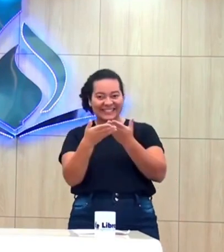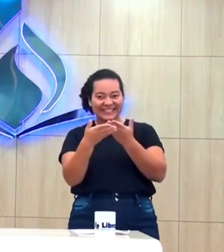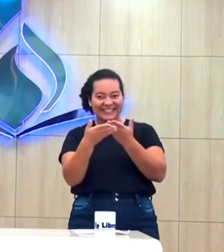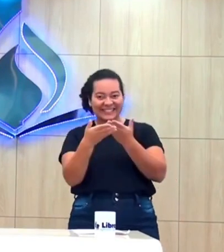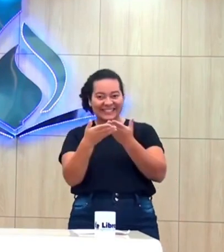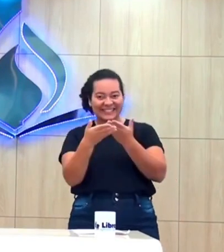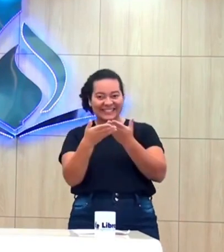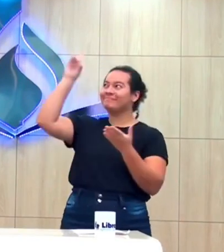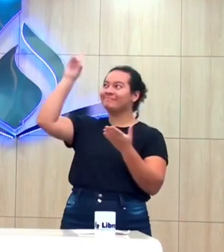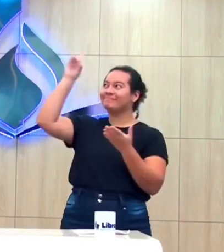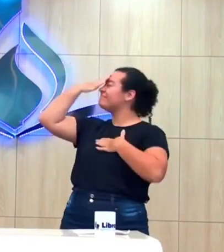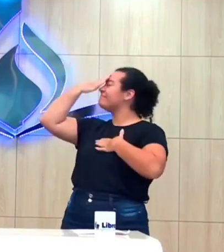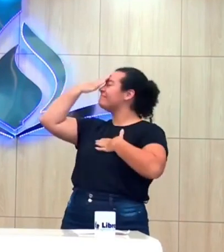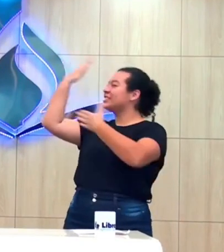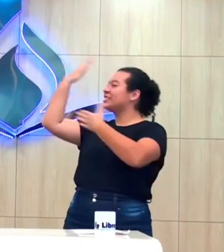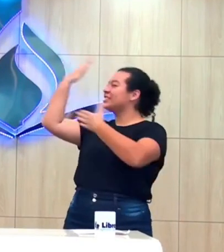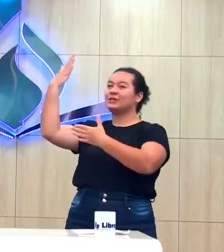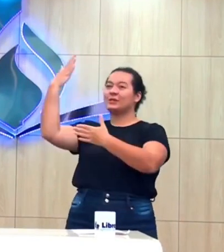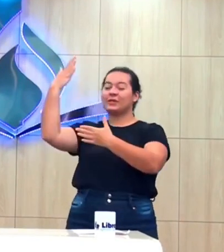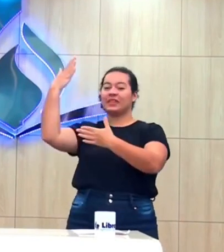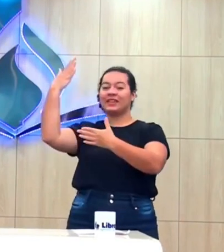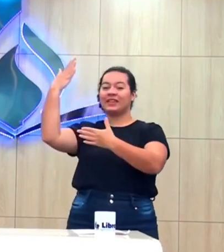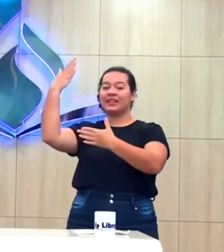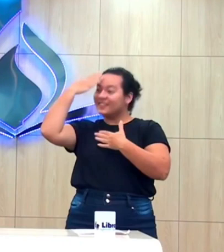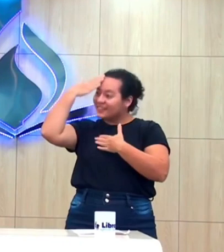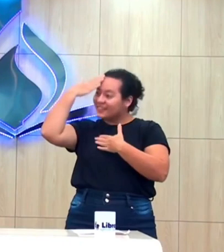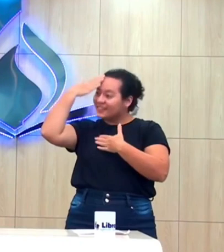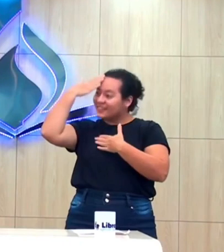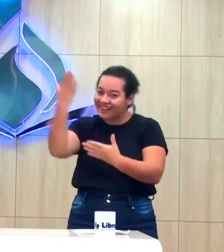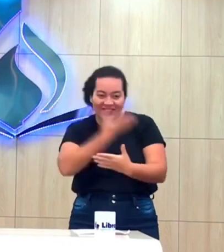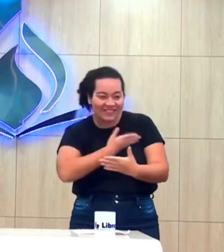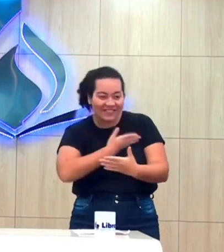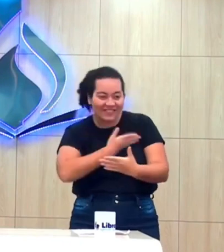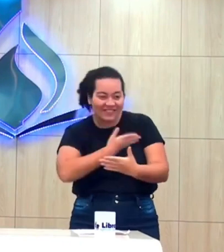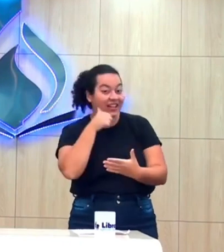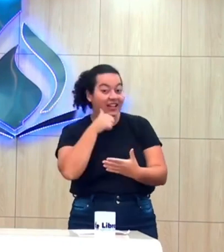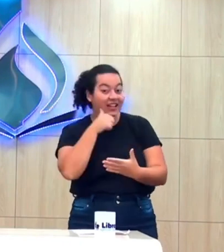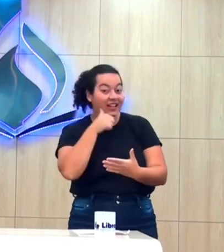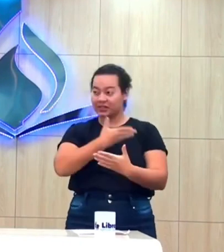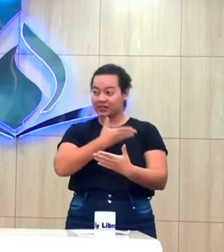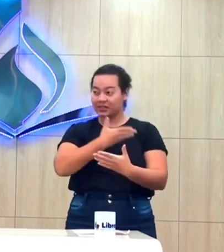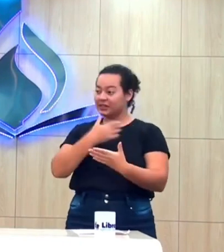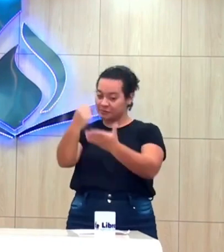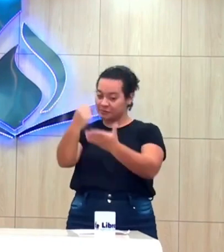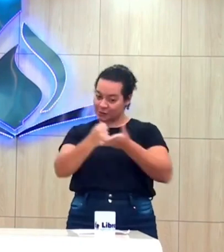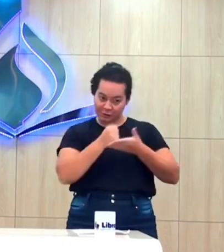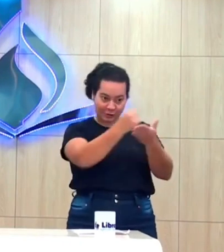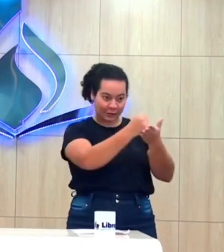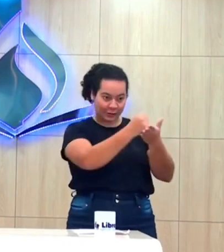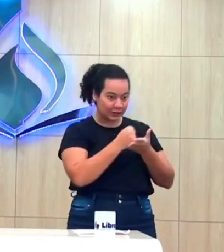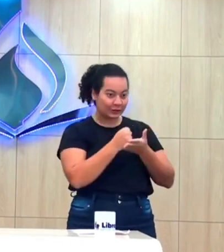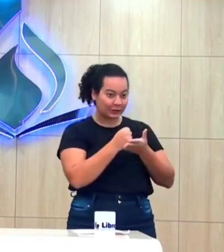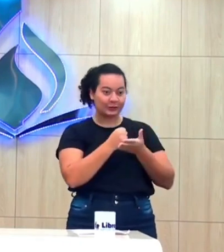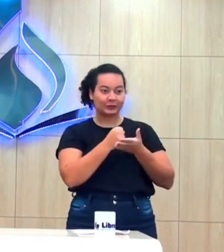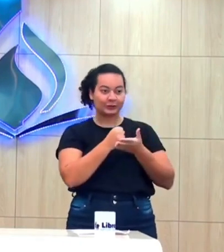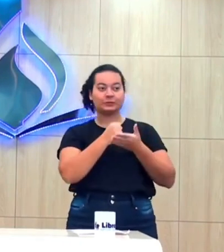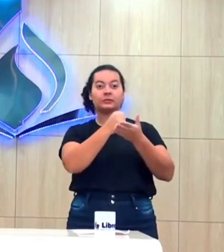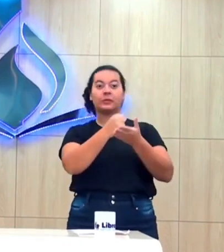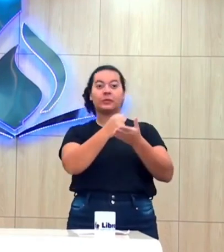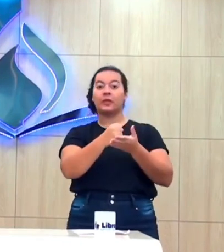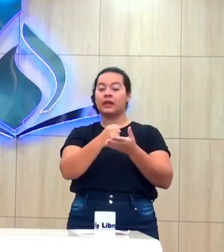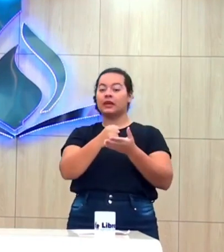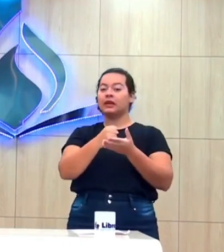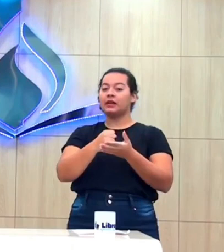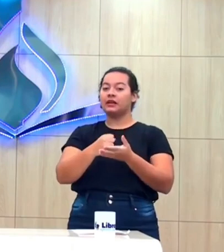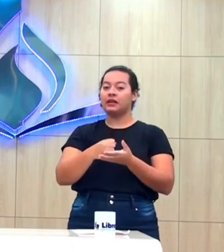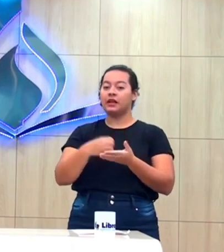essa oportunidade. Muito obrigada às minhas amigas aqui que me ajudaram. Obrigada ao